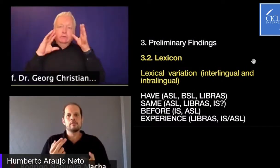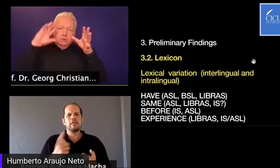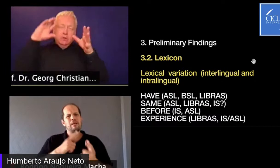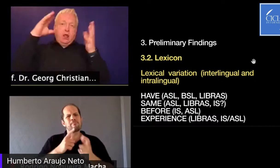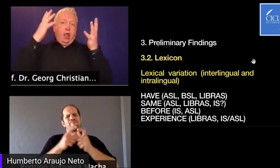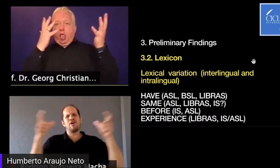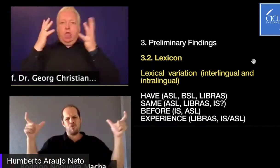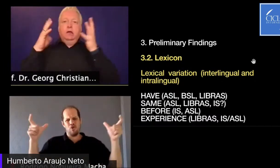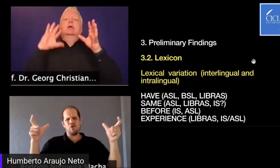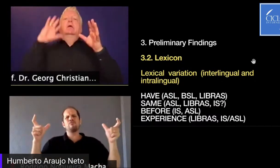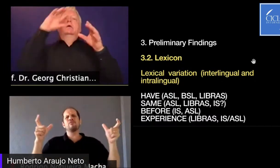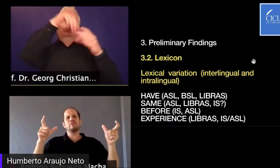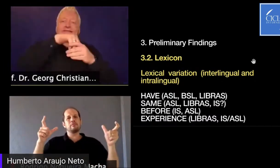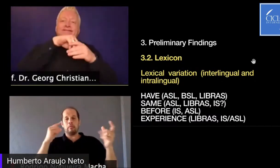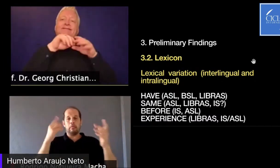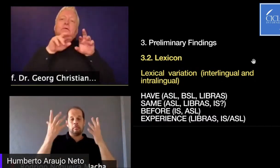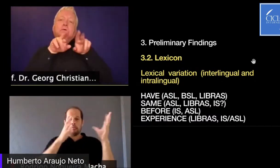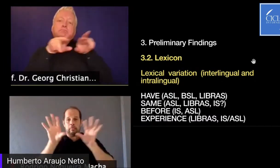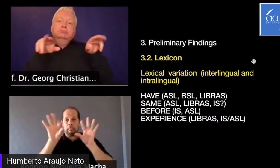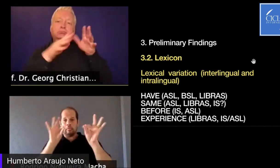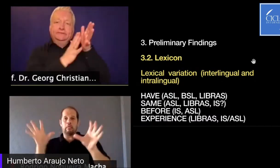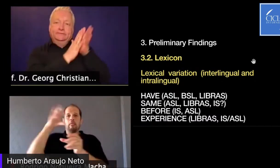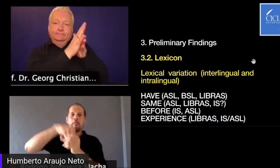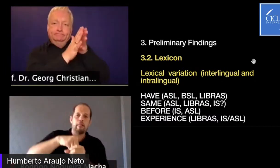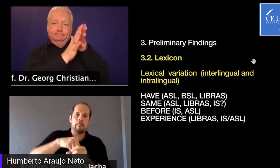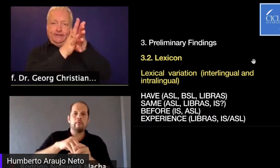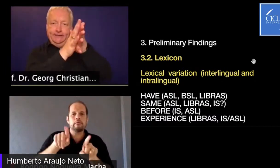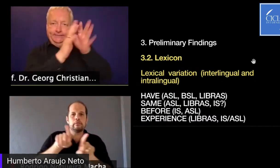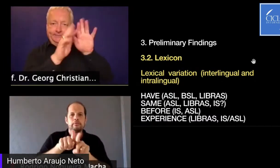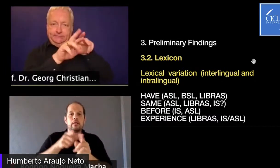Ainda no nível lexical,